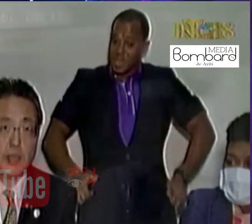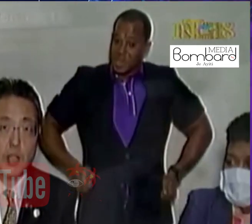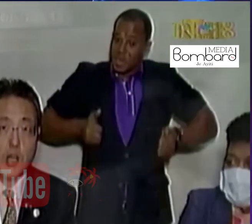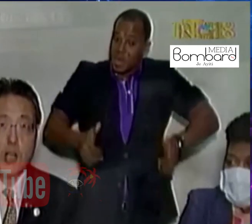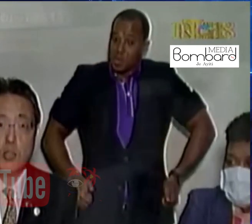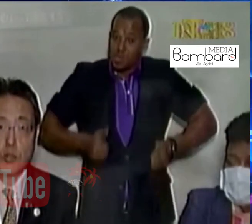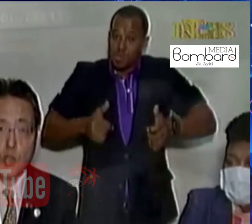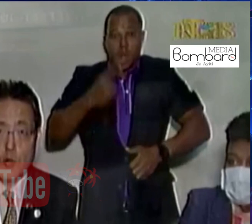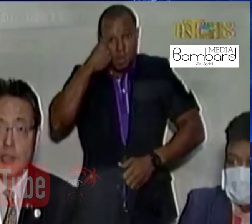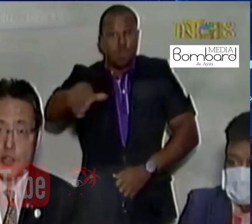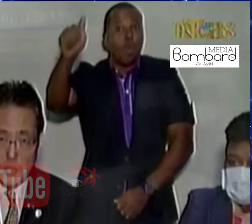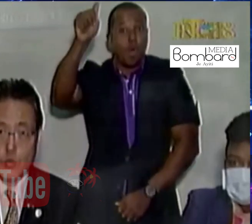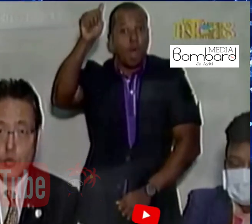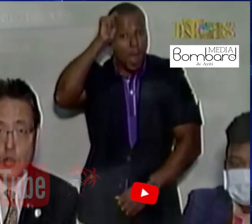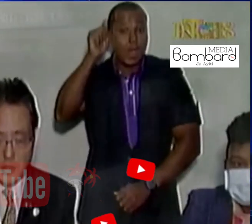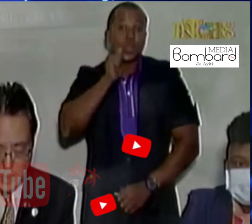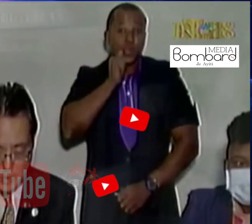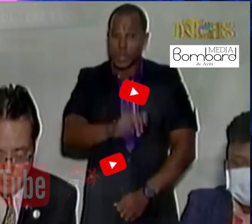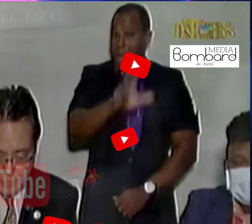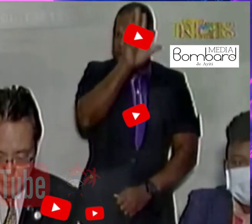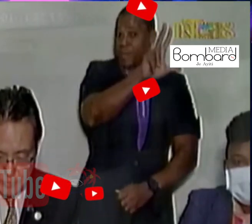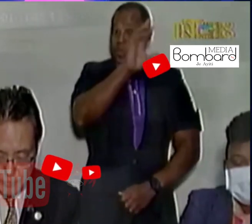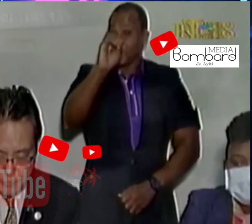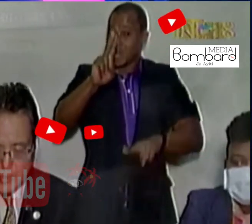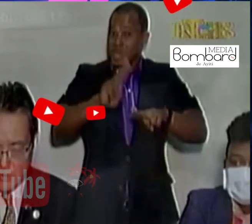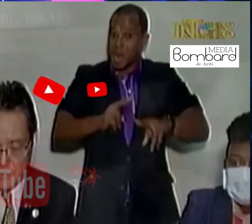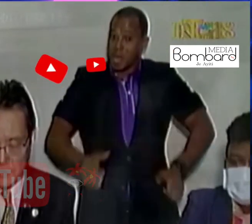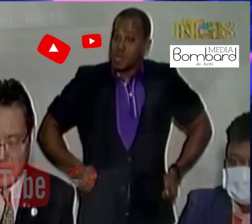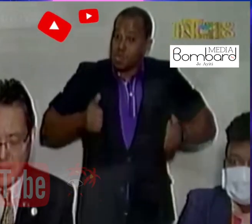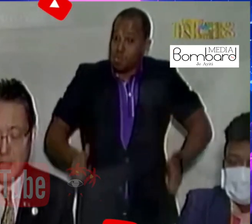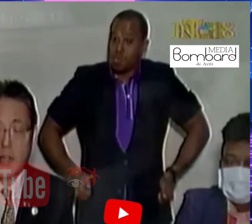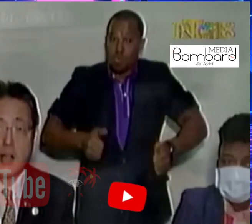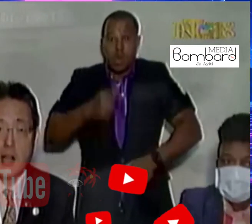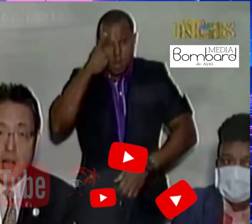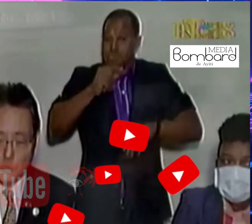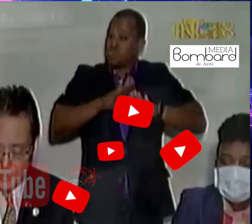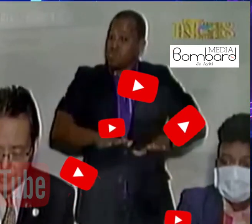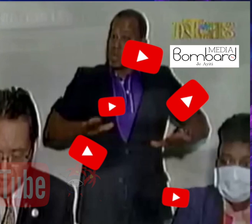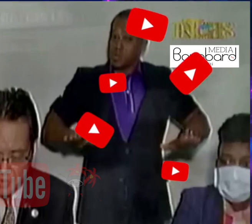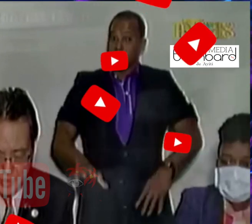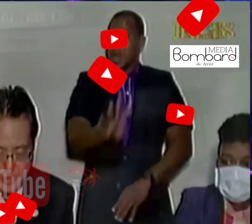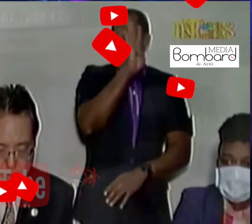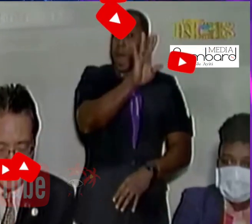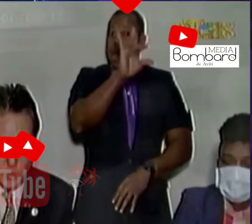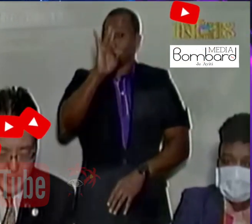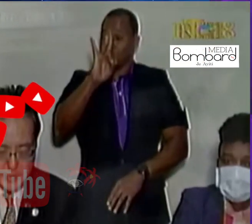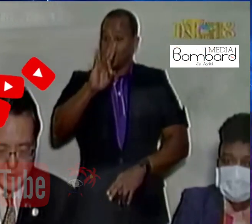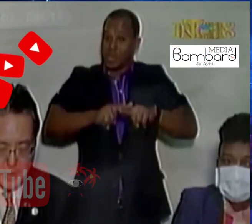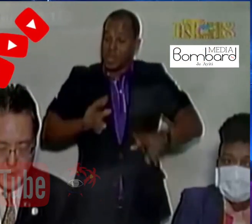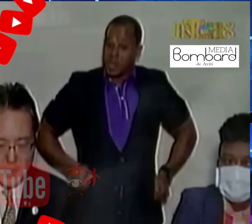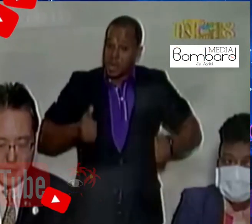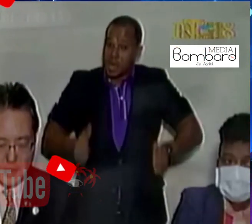adultes, 30 chaises roulantes pour les enfants, 48 chaises de